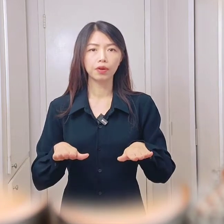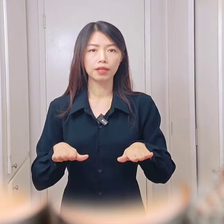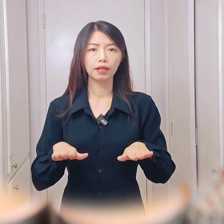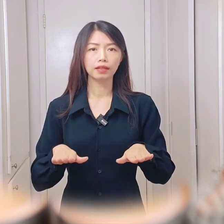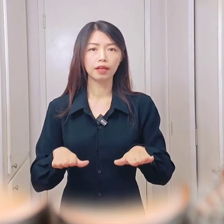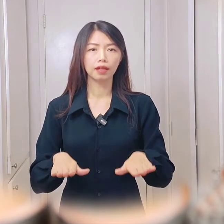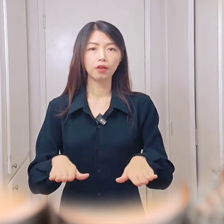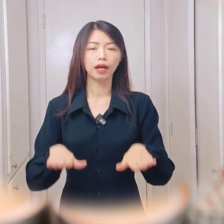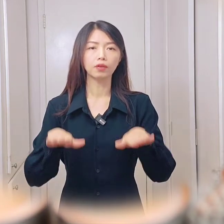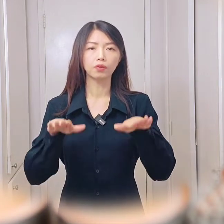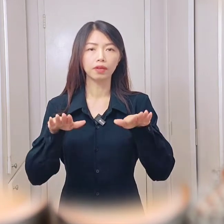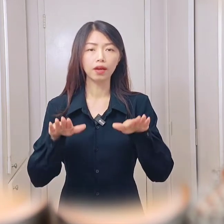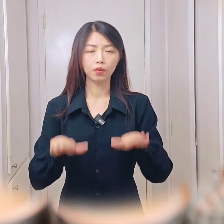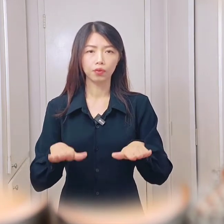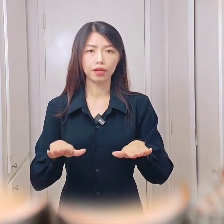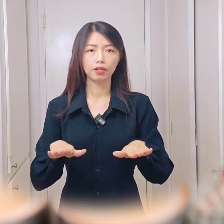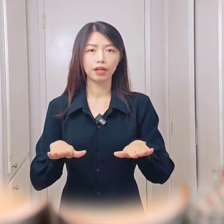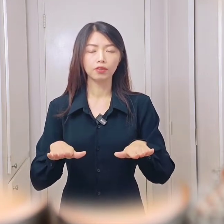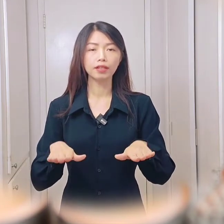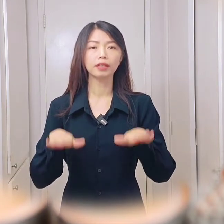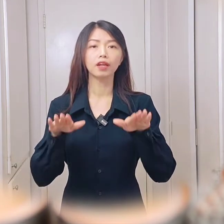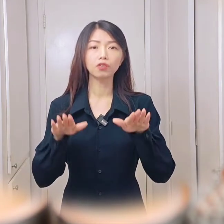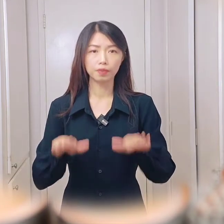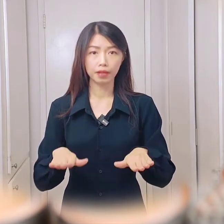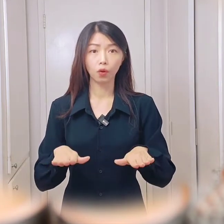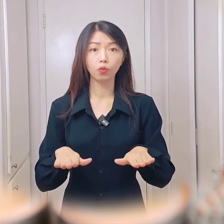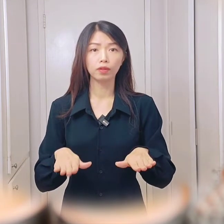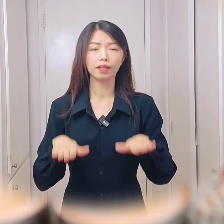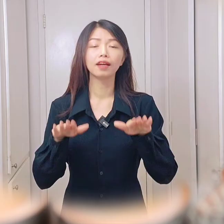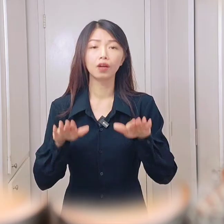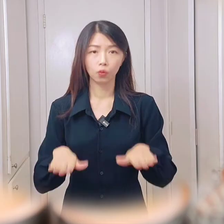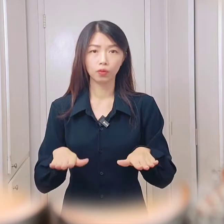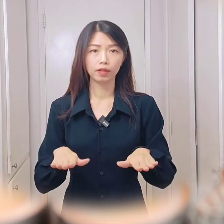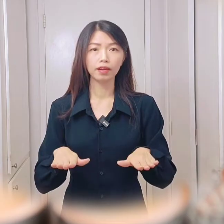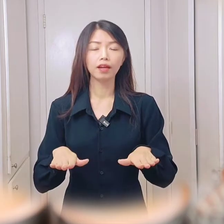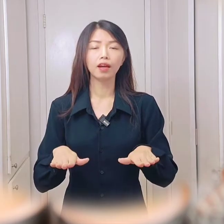손등이 위로 한 이 상태에서 양손 다 위에서 아래로 살짝 내려주시면 돼요.